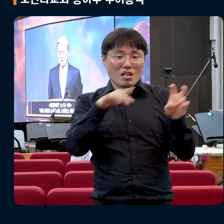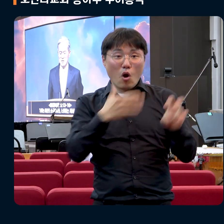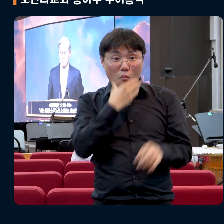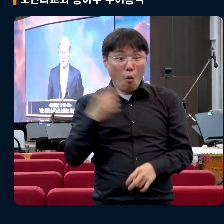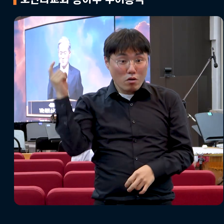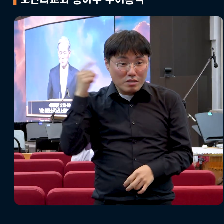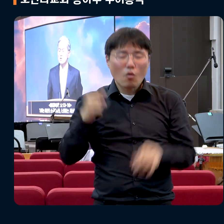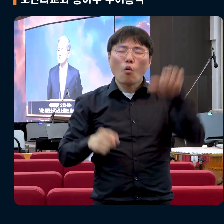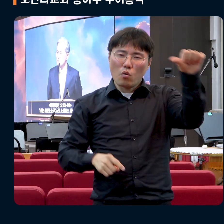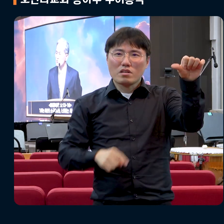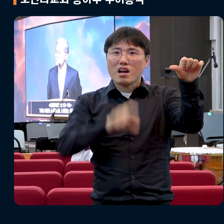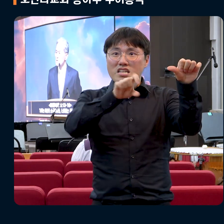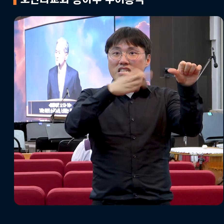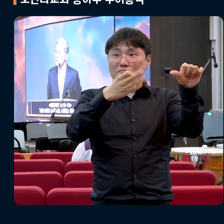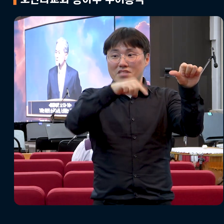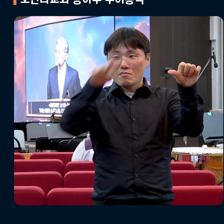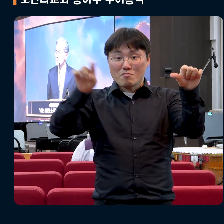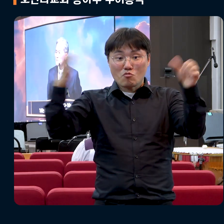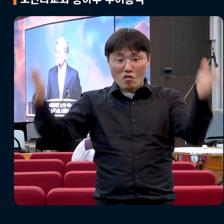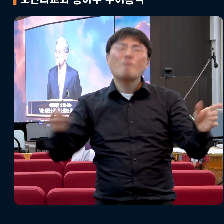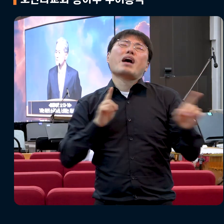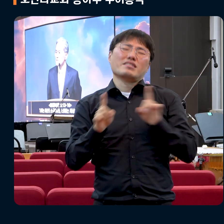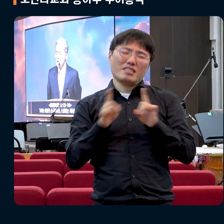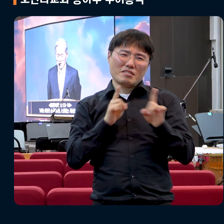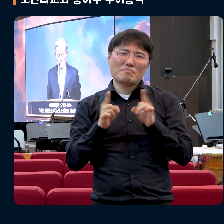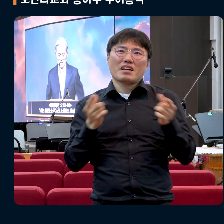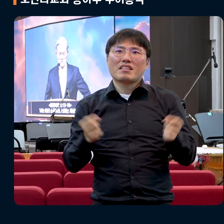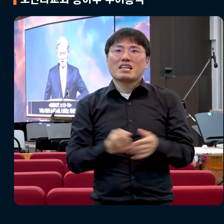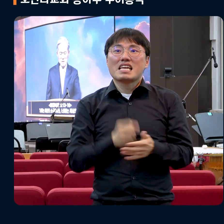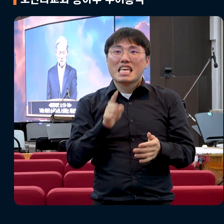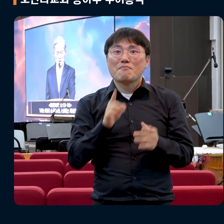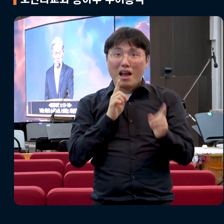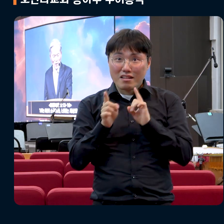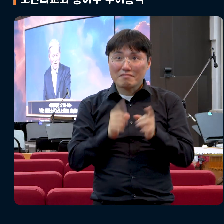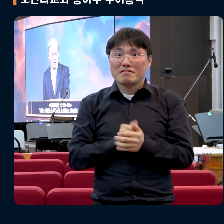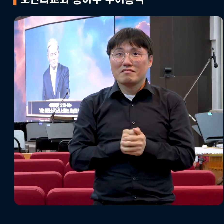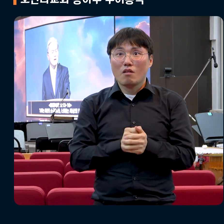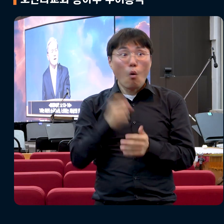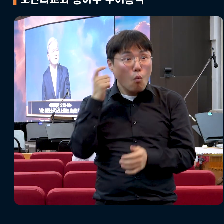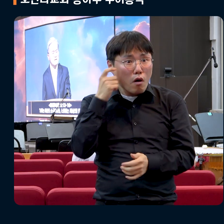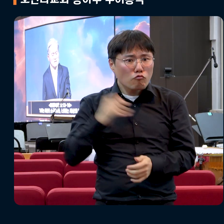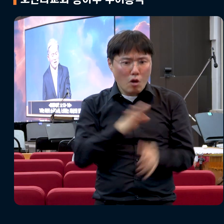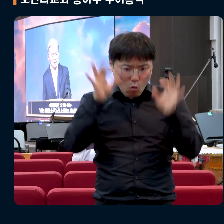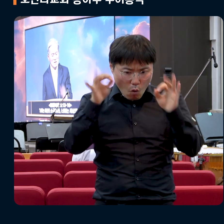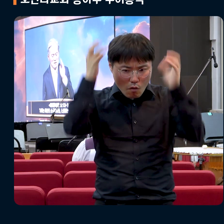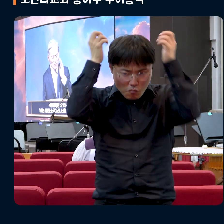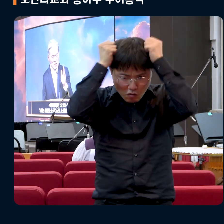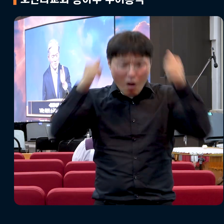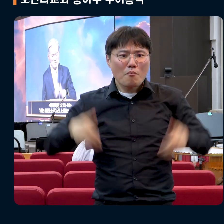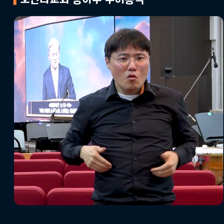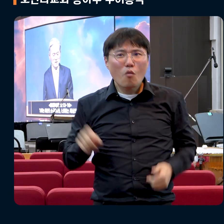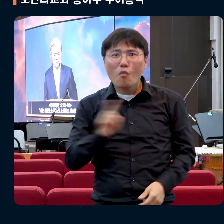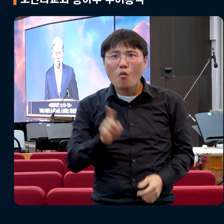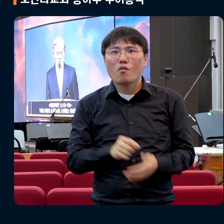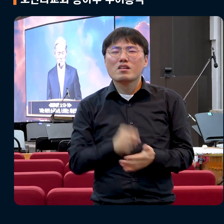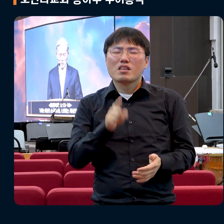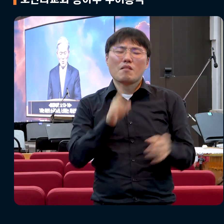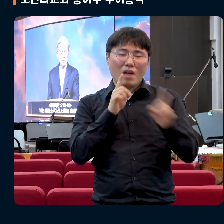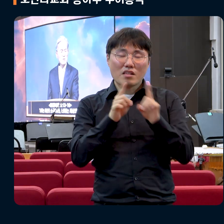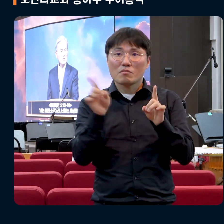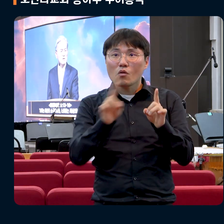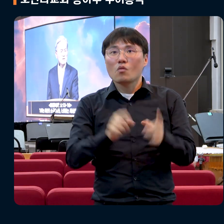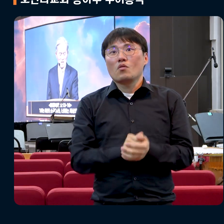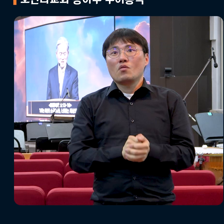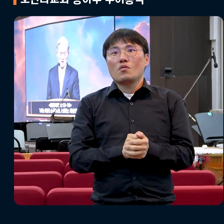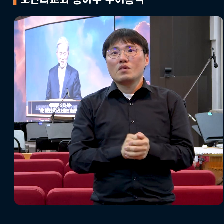마태복음 5장 13절로 16절 말씀이에요. 이 말씀이 왜 우리가 봐야 되느냐? 왜냐하면 이